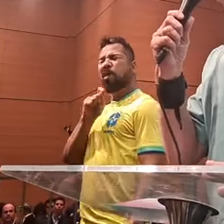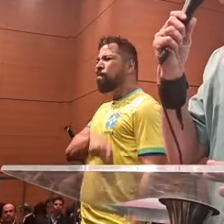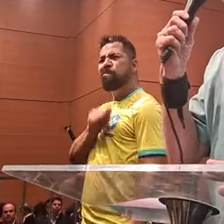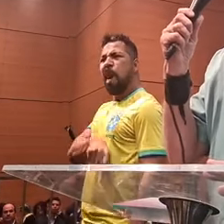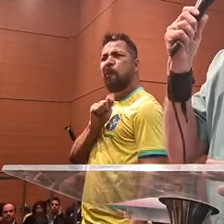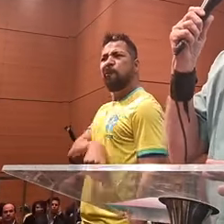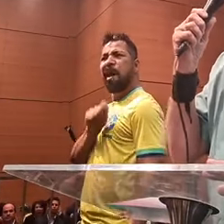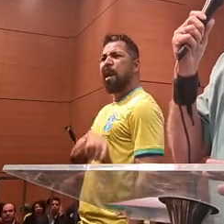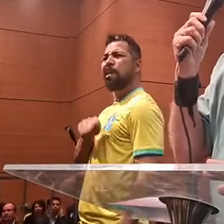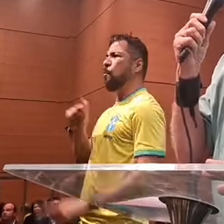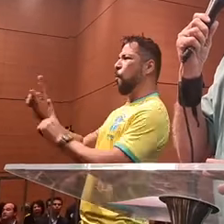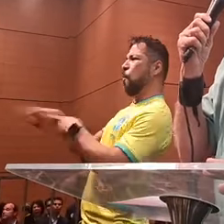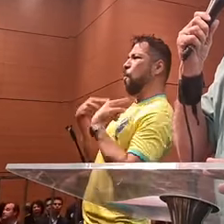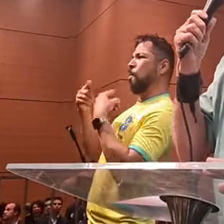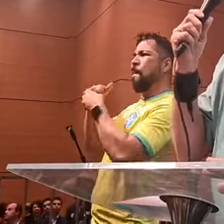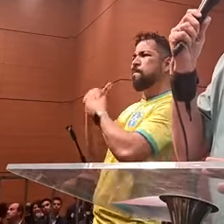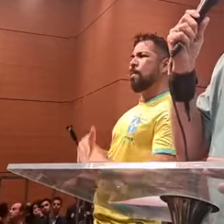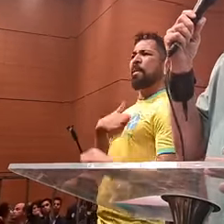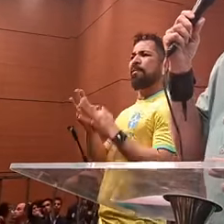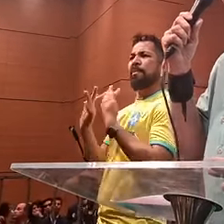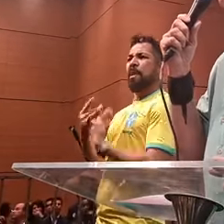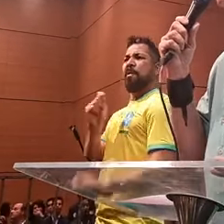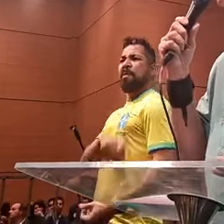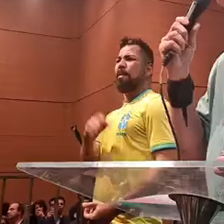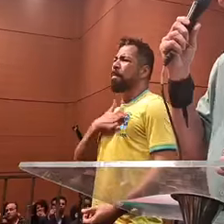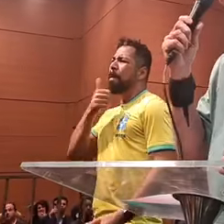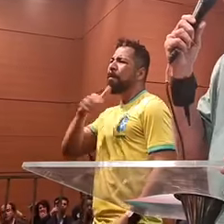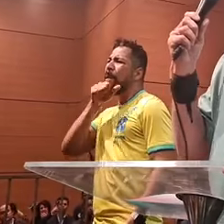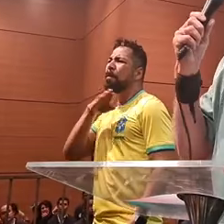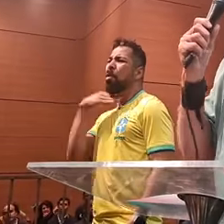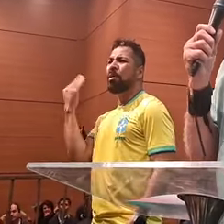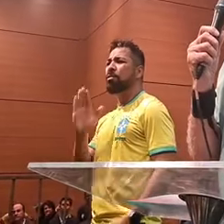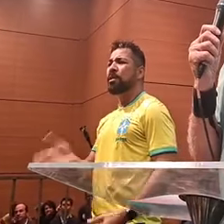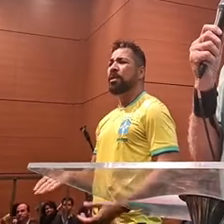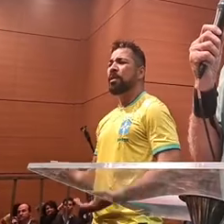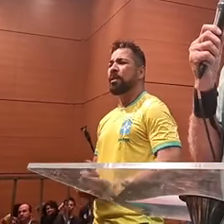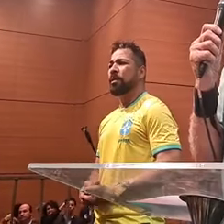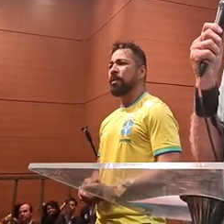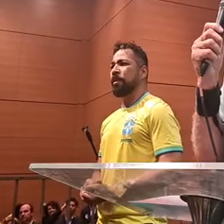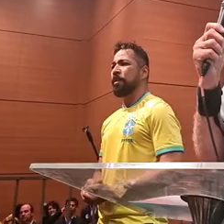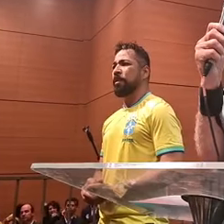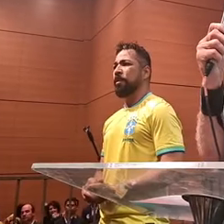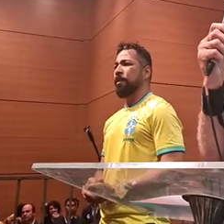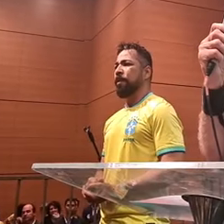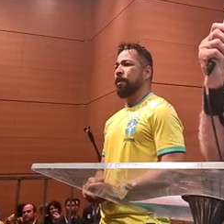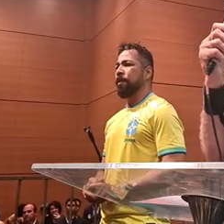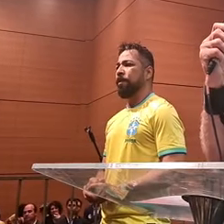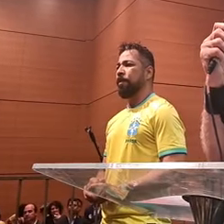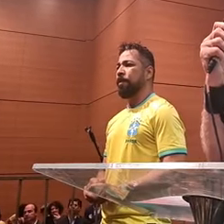Covardia com a minha família. Covardia com a minha mãe já falecida.